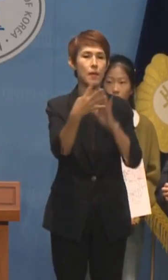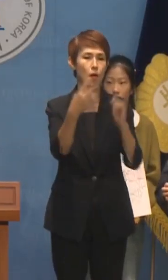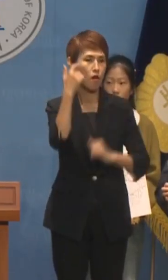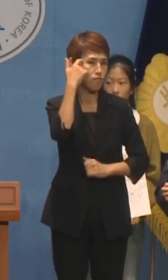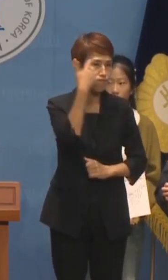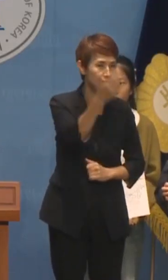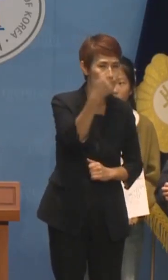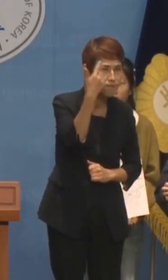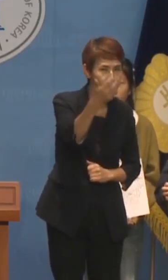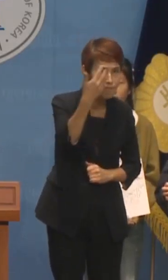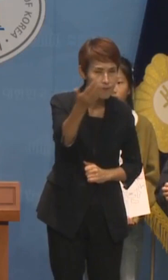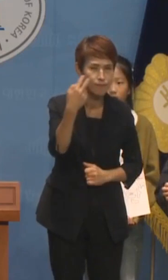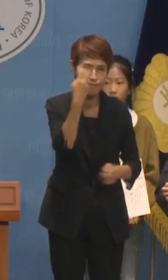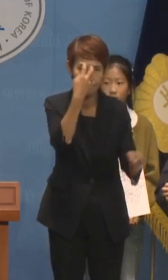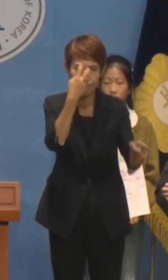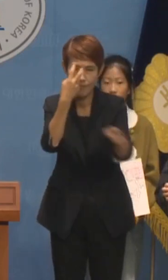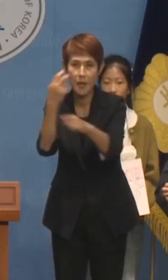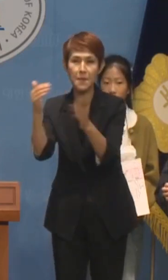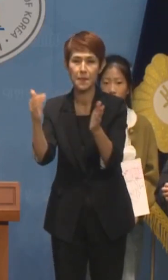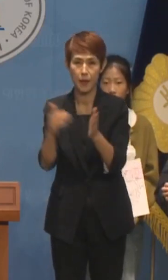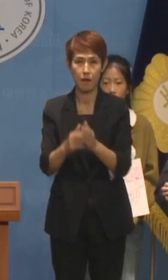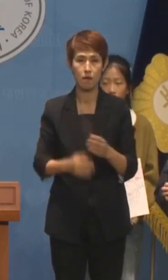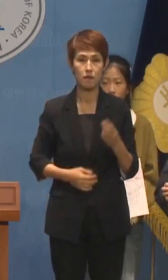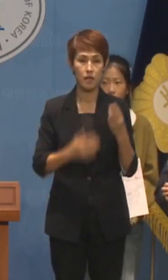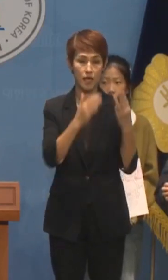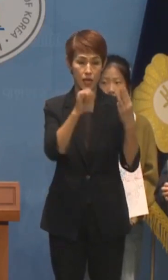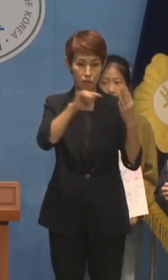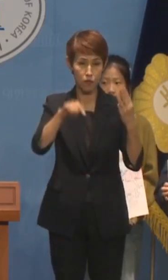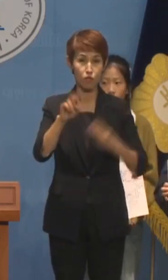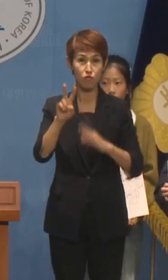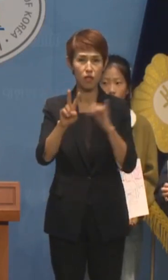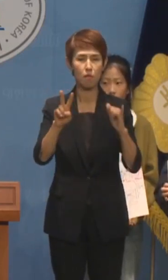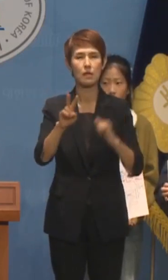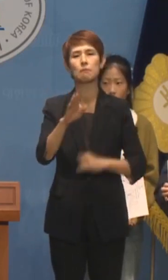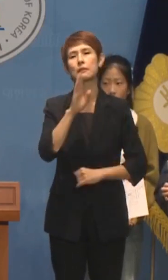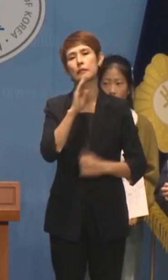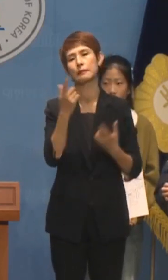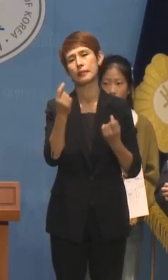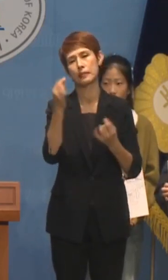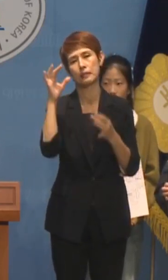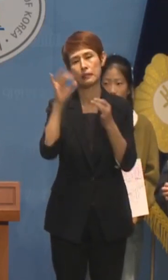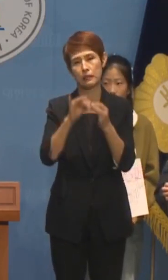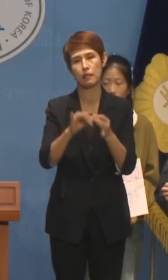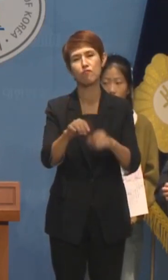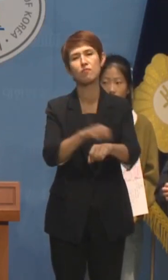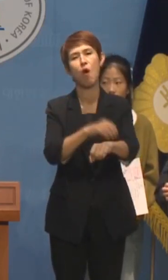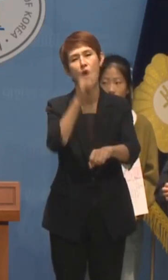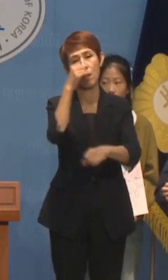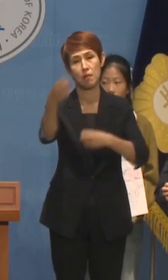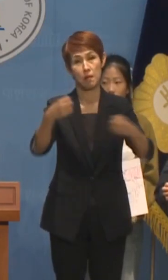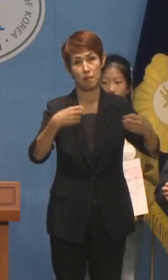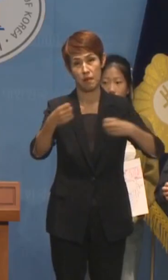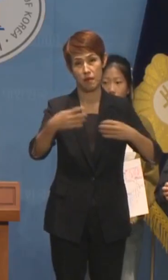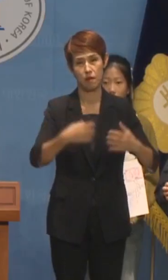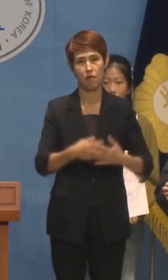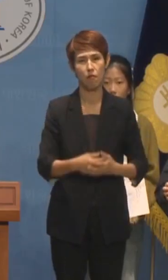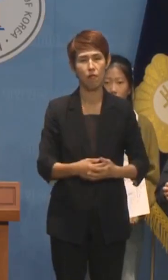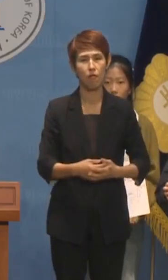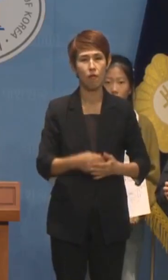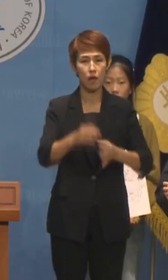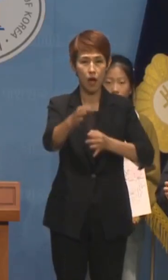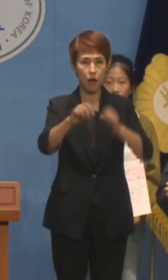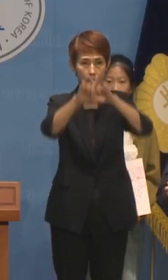설문조사를 했습니다. 3명 중 2명이 불편한 경험을 했다고 했고, 이름을 알 수 없어 무슨